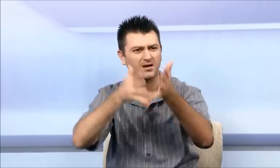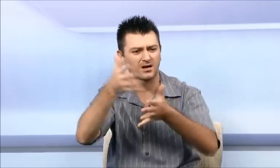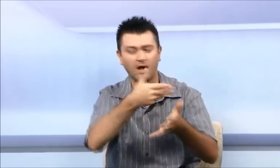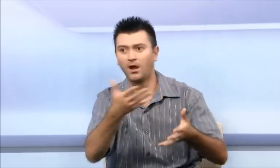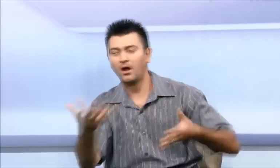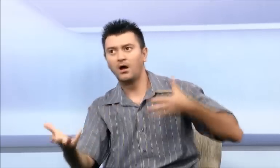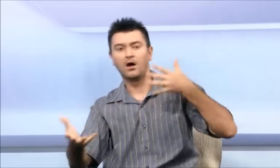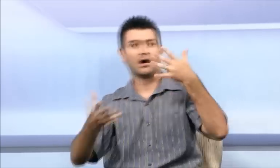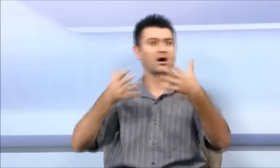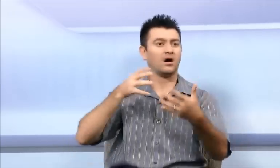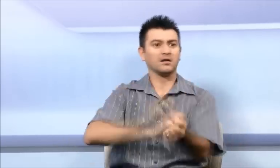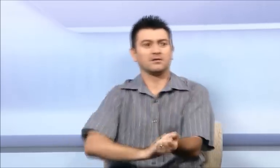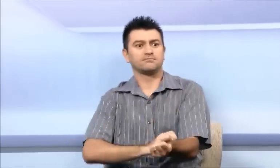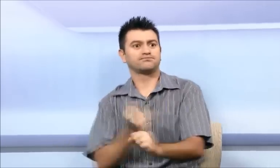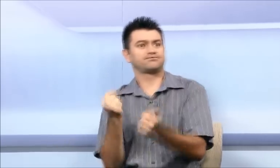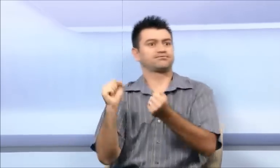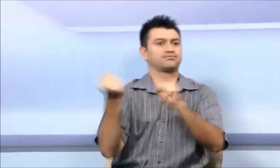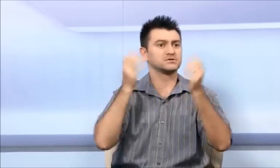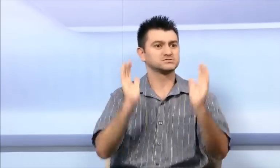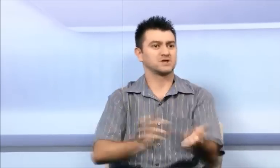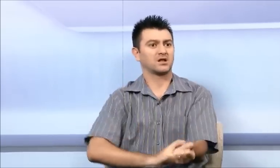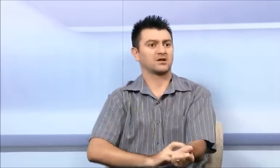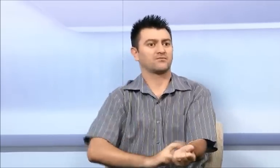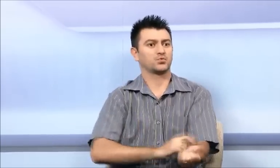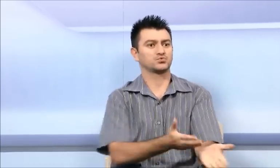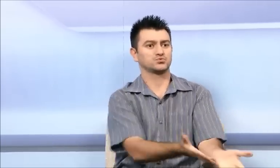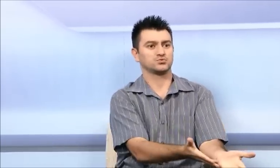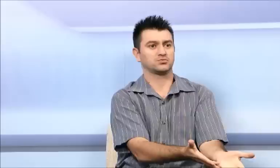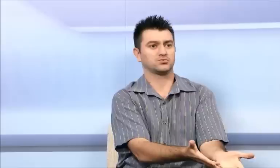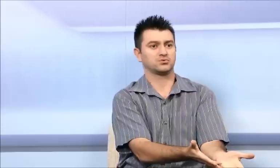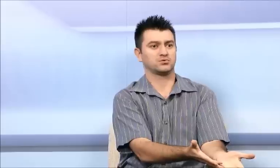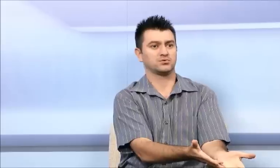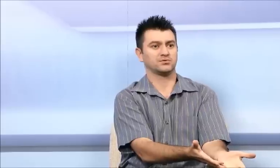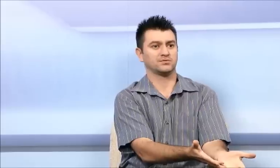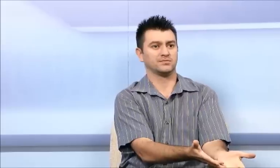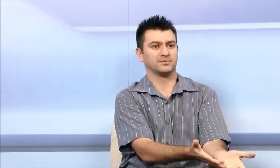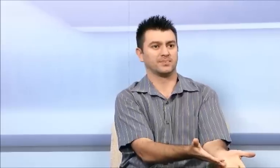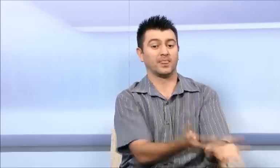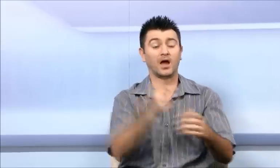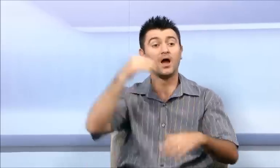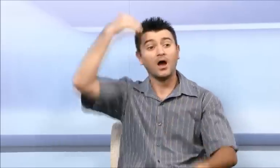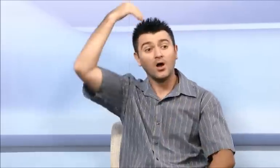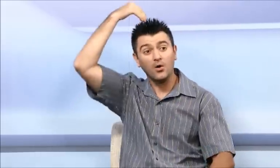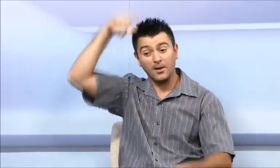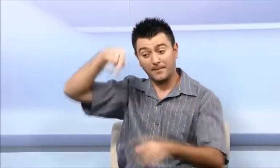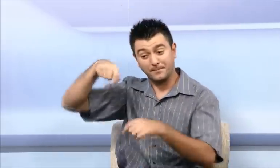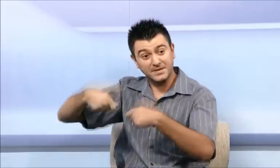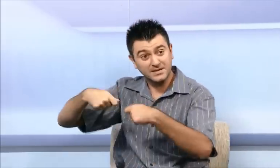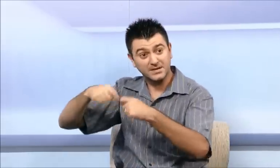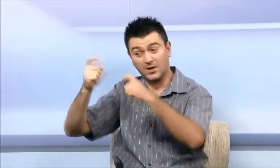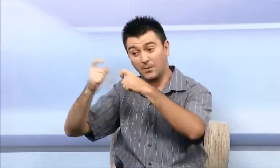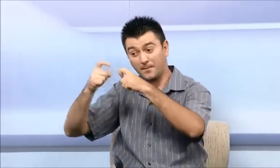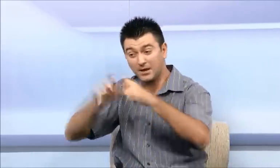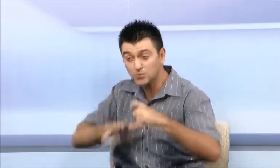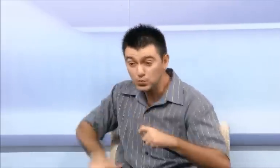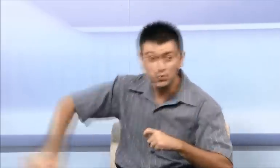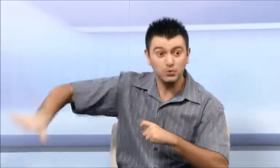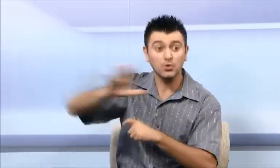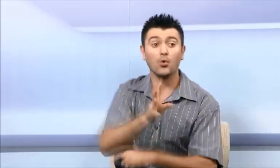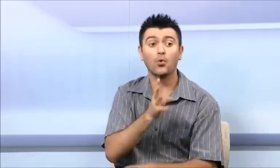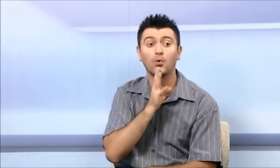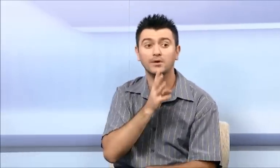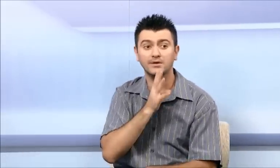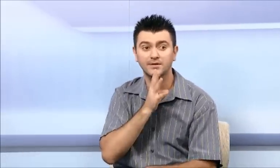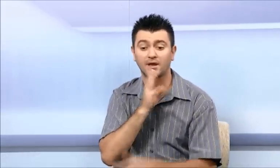português, atrasou muito a vida dele. Ele perdeu muitos anos ali nisso. Então isso causa muito estresse, né? Tanto para a família quanto para